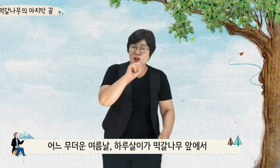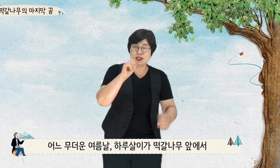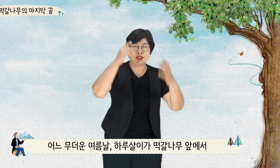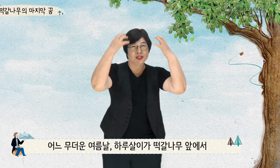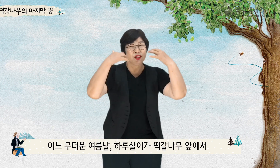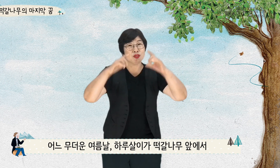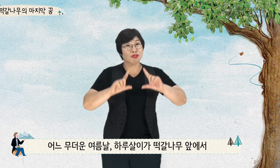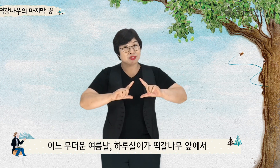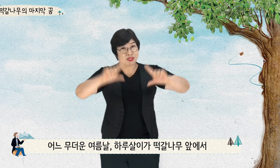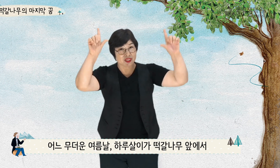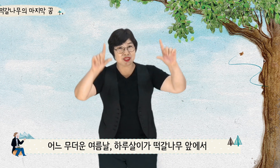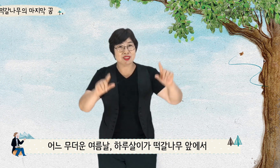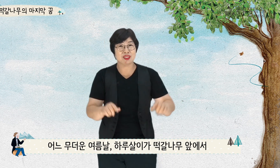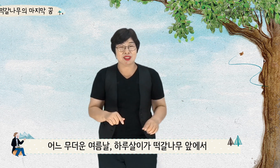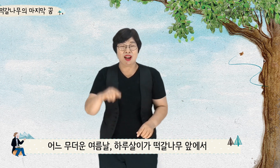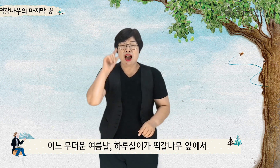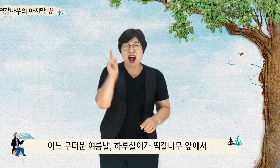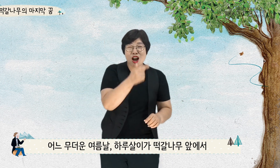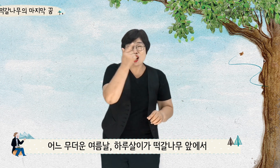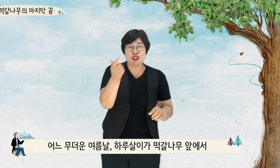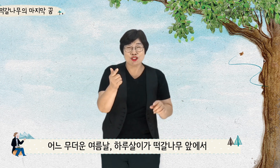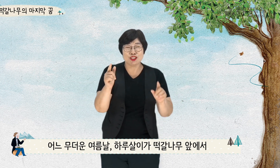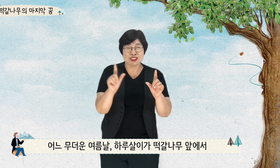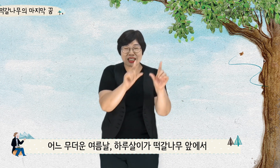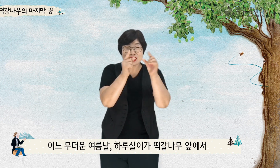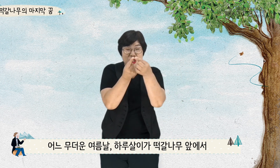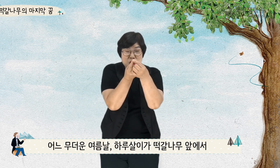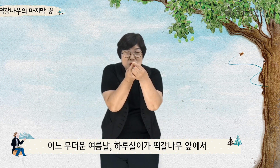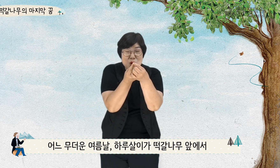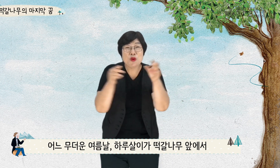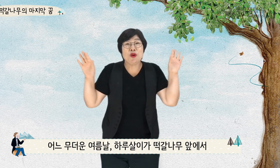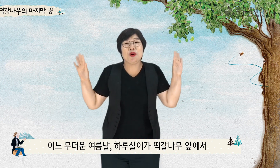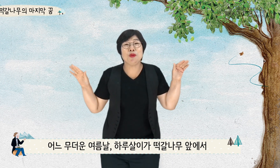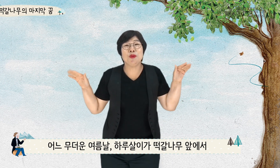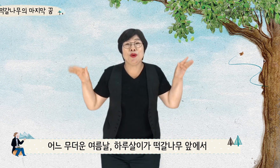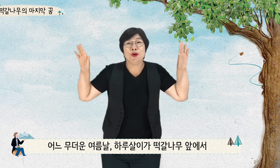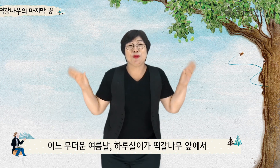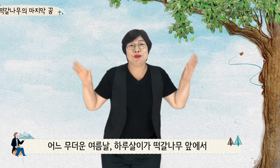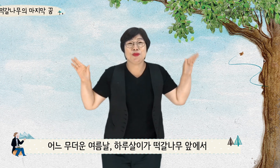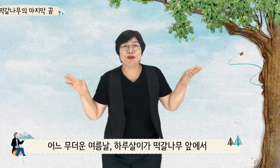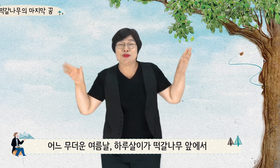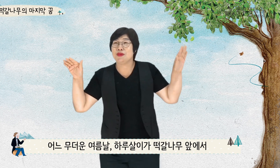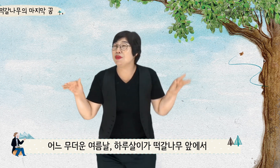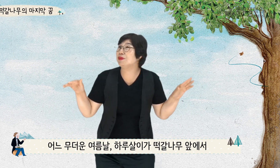어느 무더운 여름날, 하루살이가 떡갈나무 앞에서